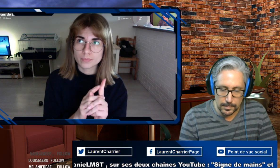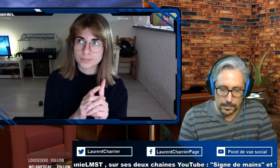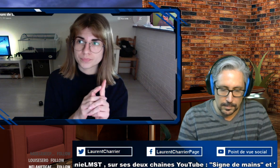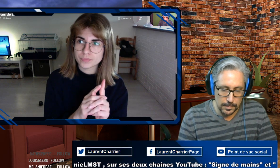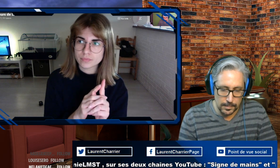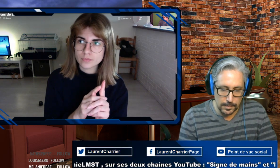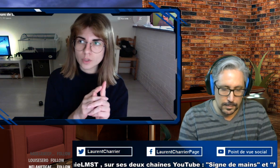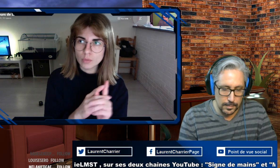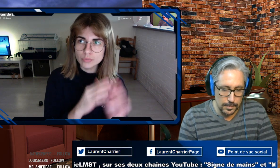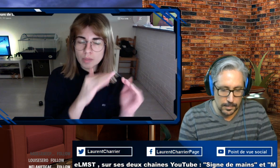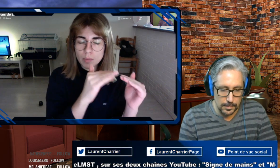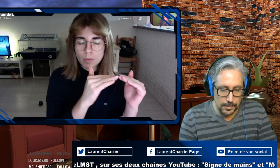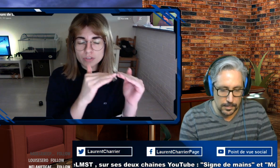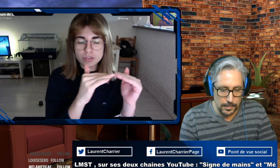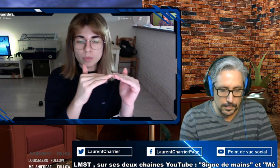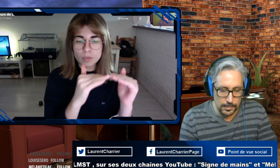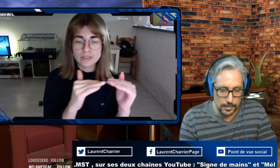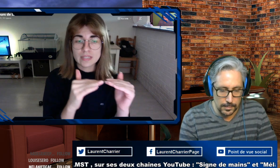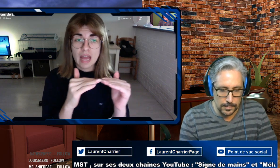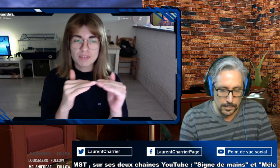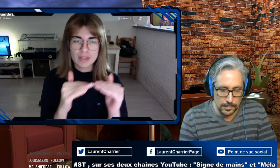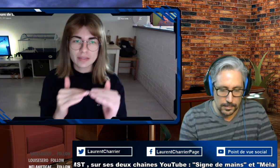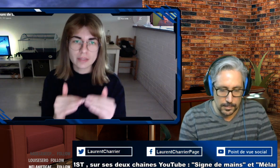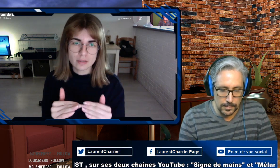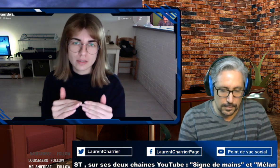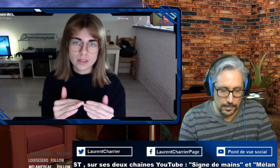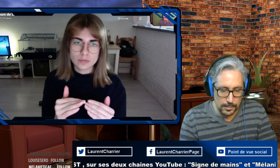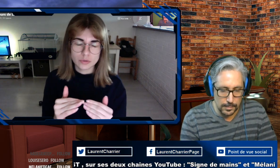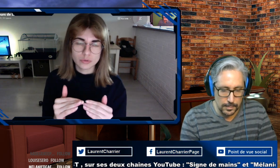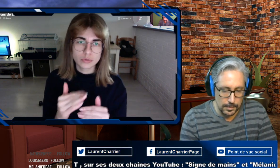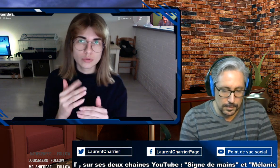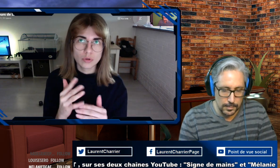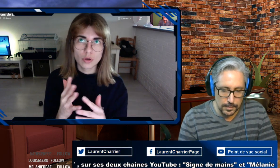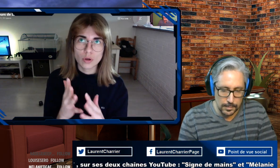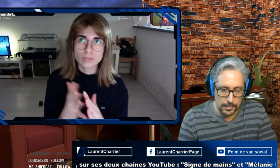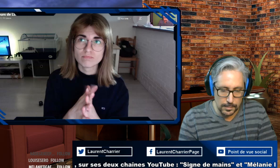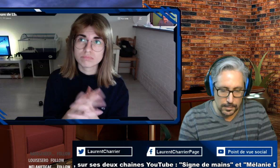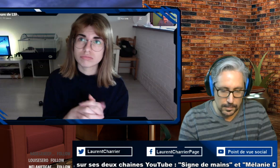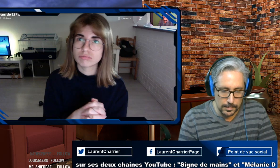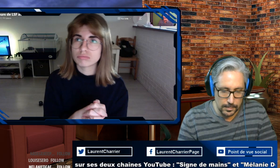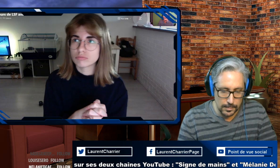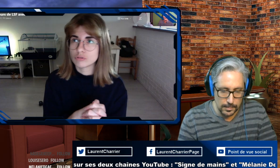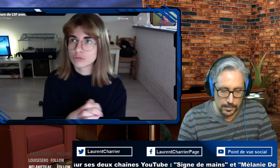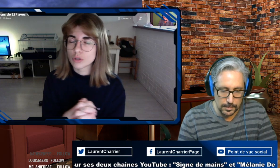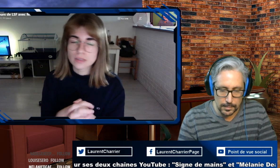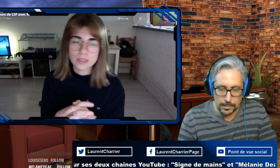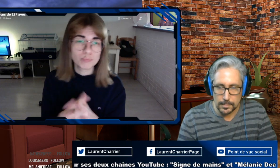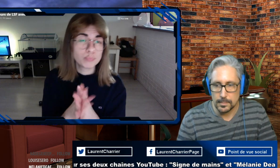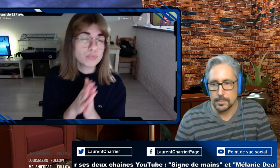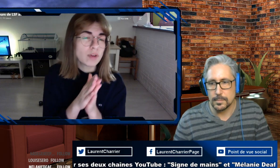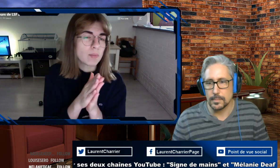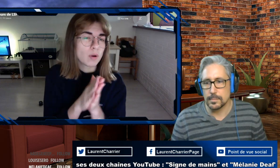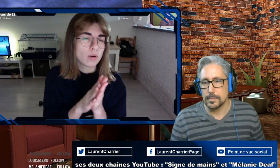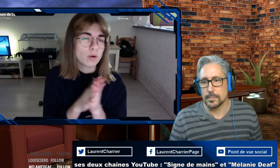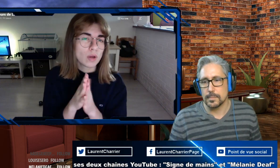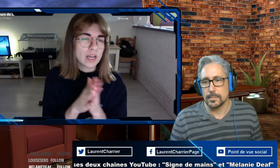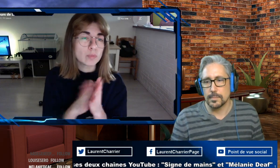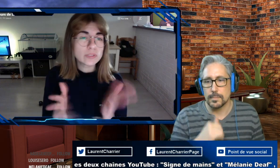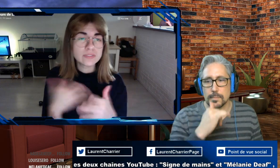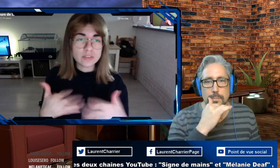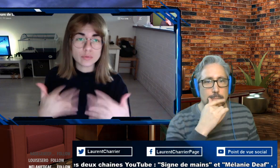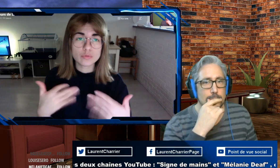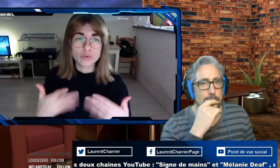que, au bout d'un moment, j'ai commencé à freiner parce que je sentais plus vraiment